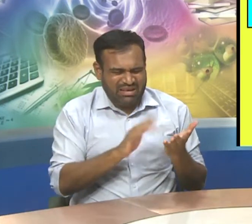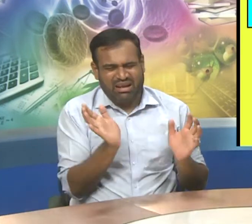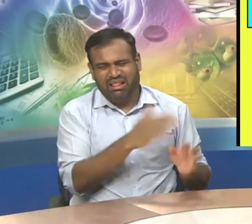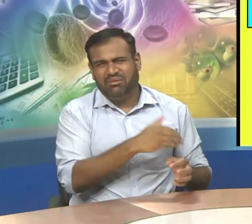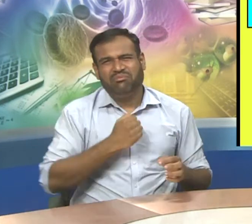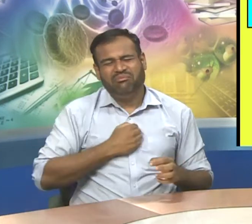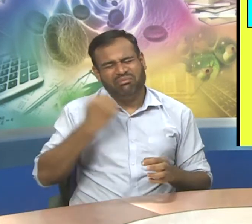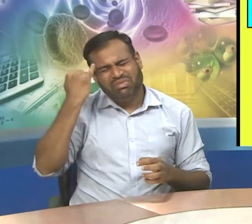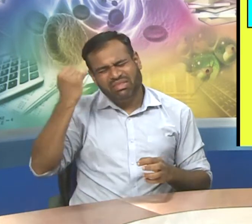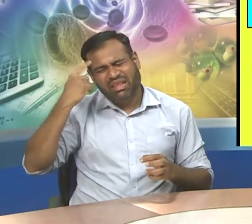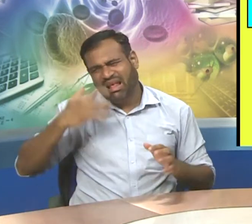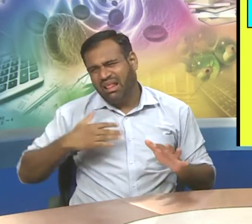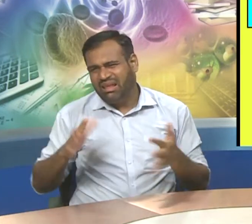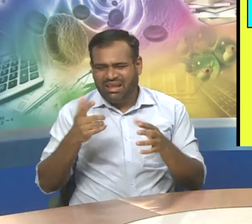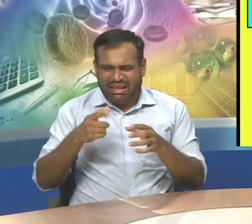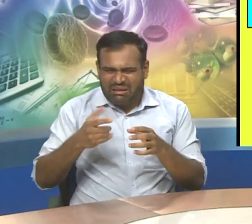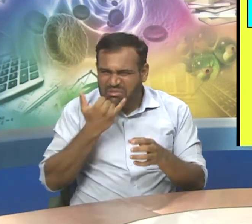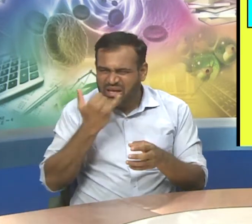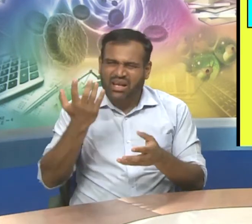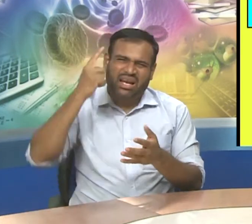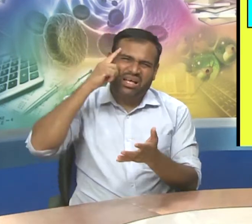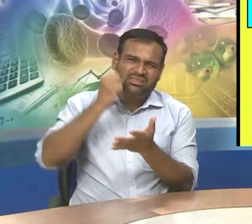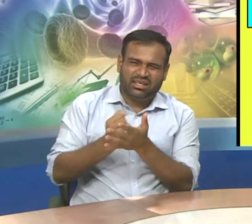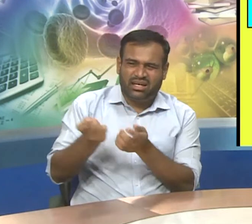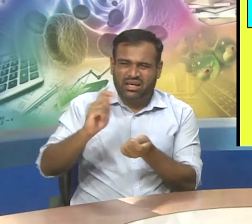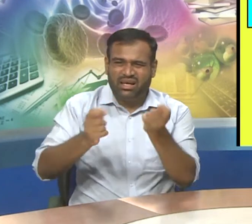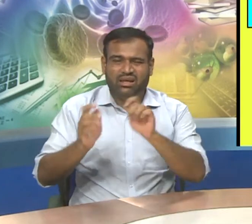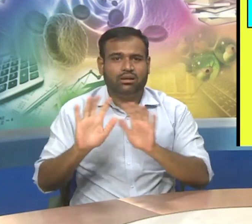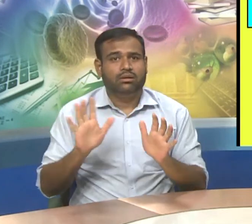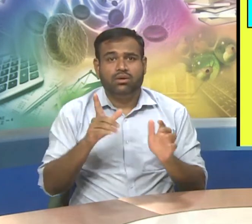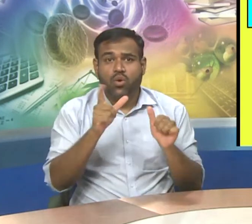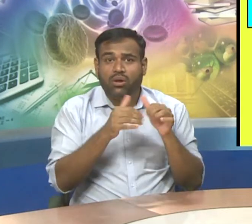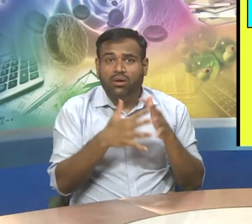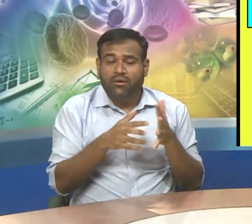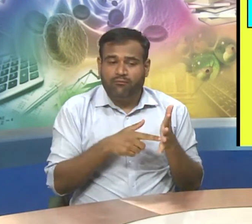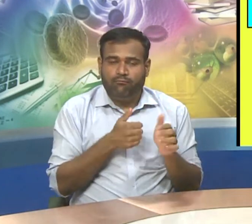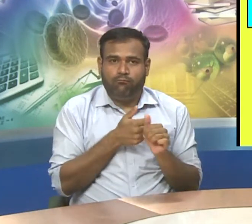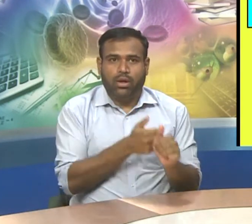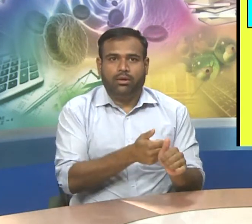what was meant to be written both has the same meaning.